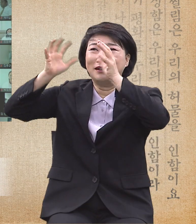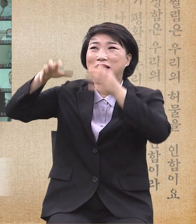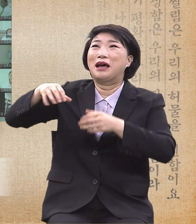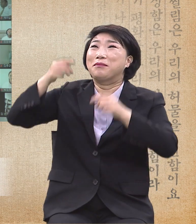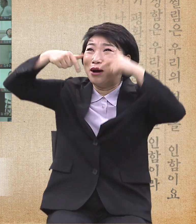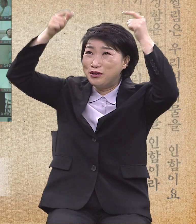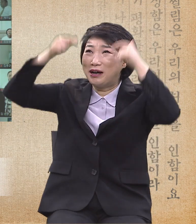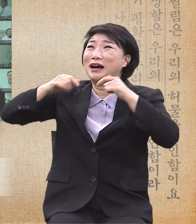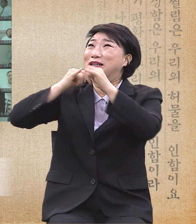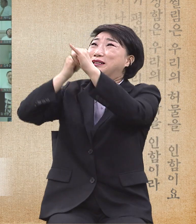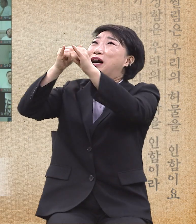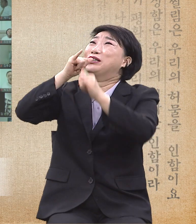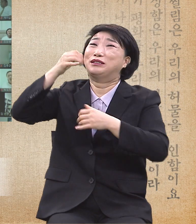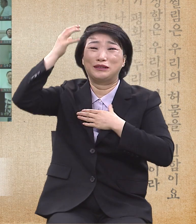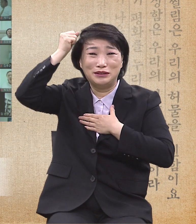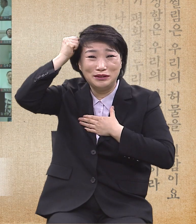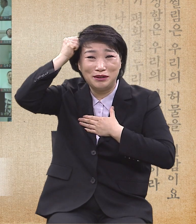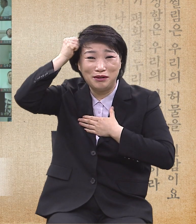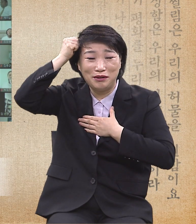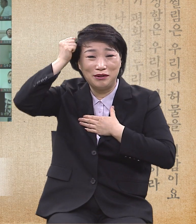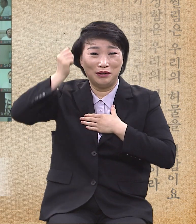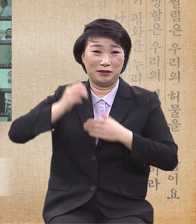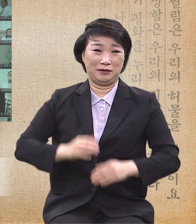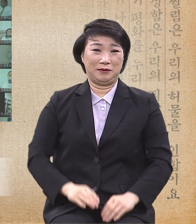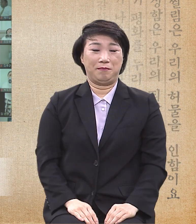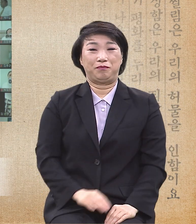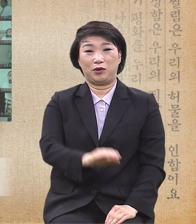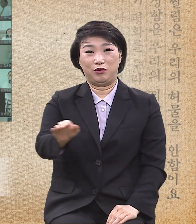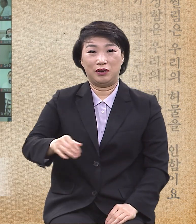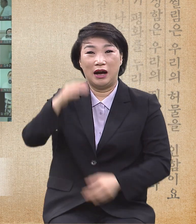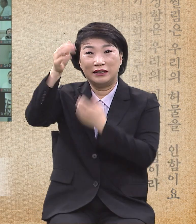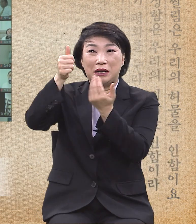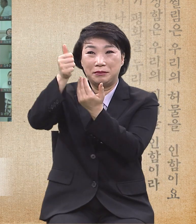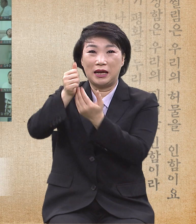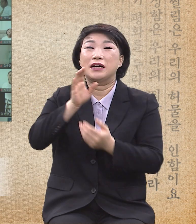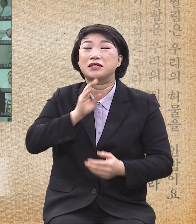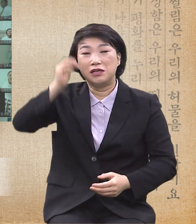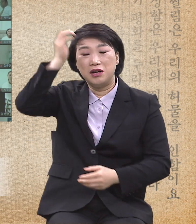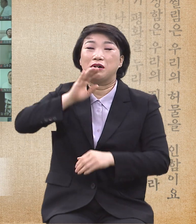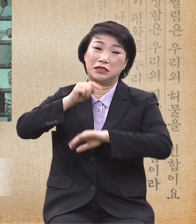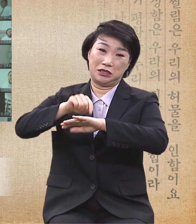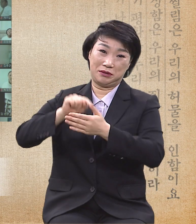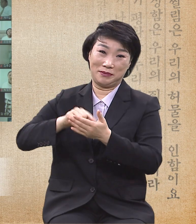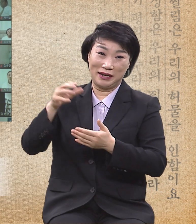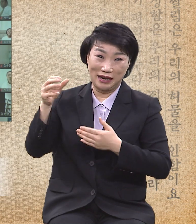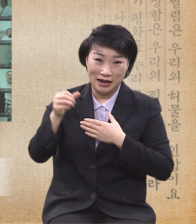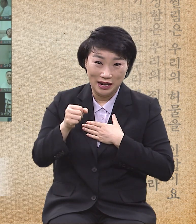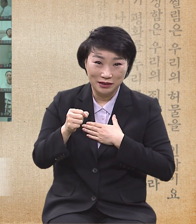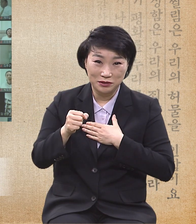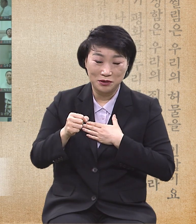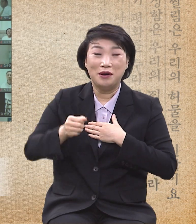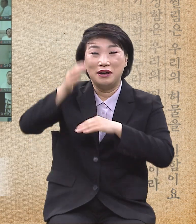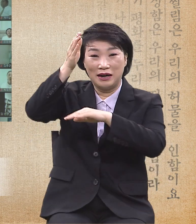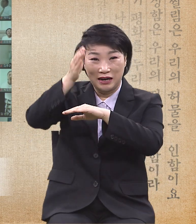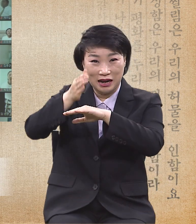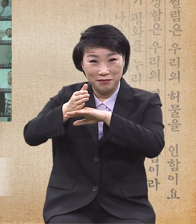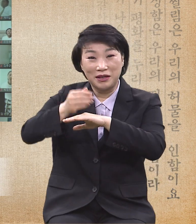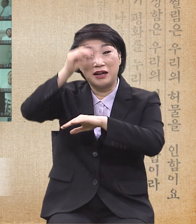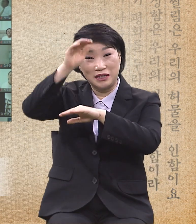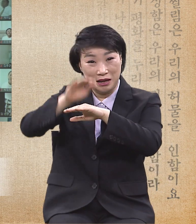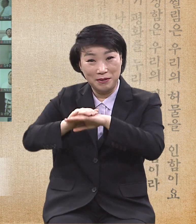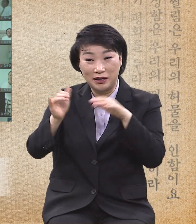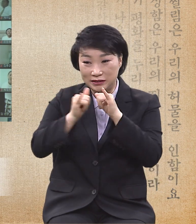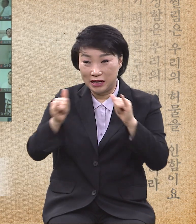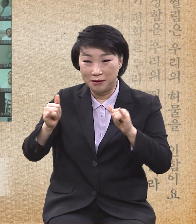상이 있음을 깨달아라, 이 말입니다. 우리는 하나님께 신령과 진정으로 감사와